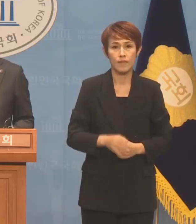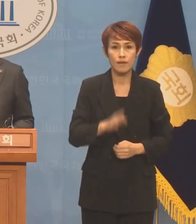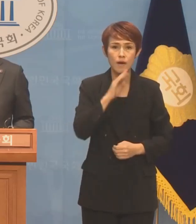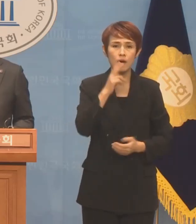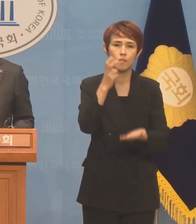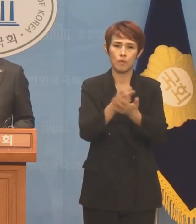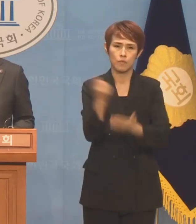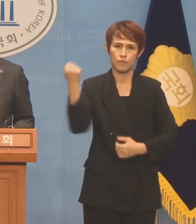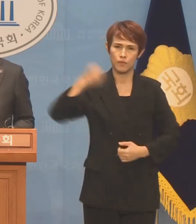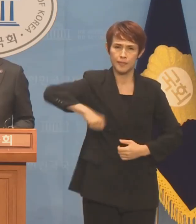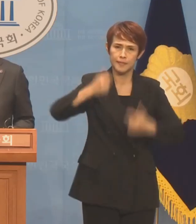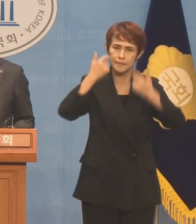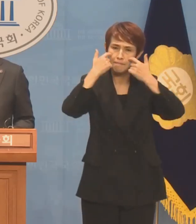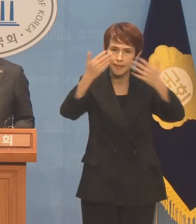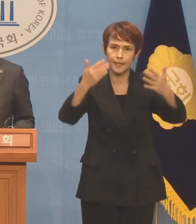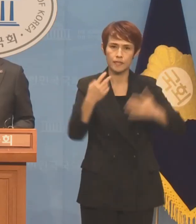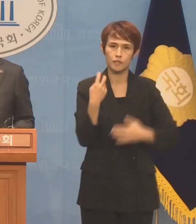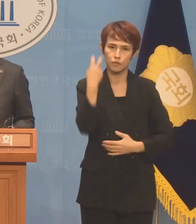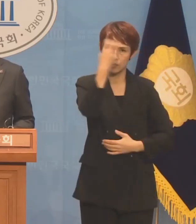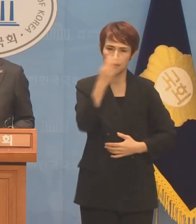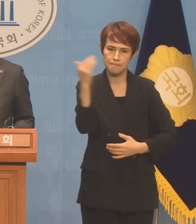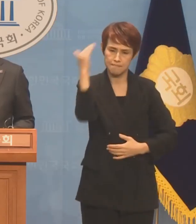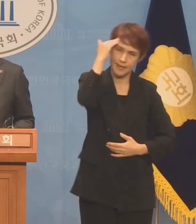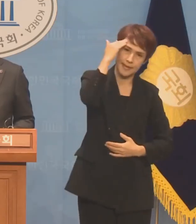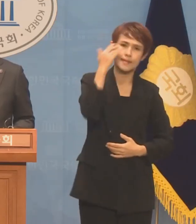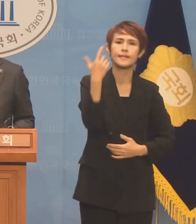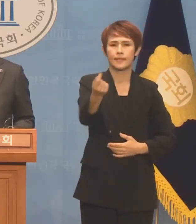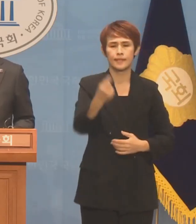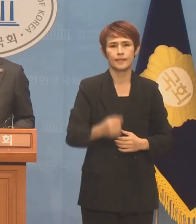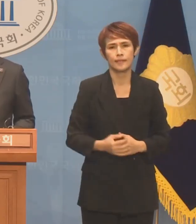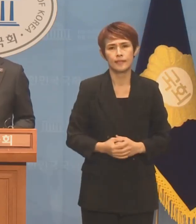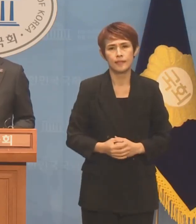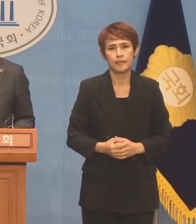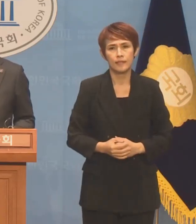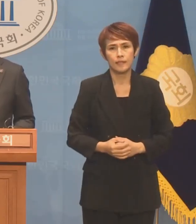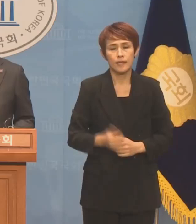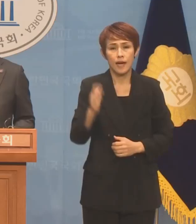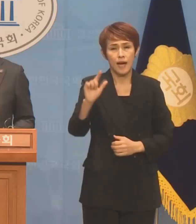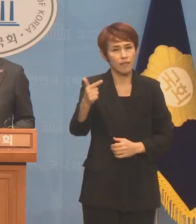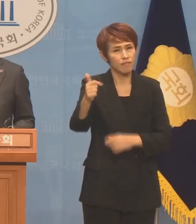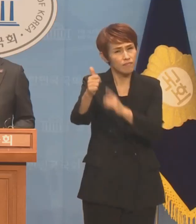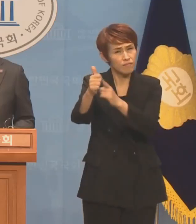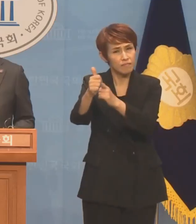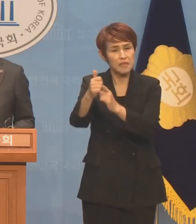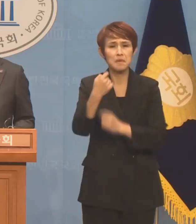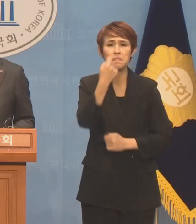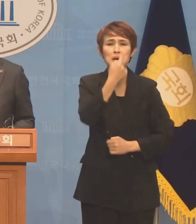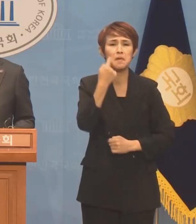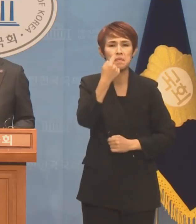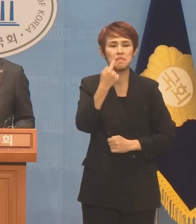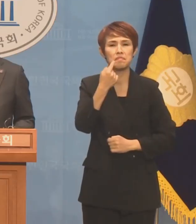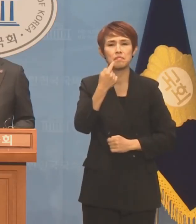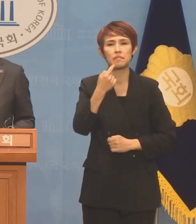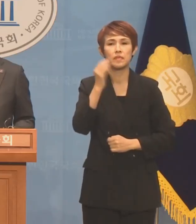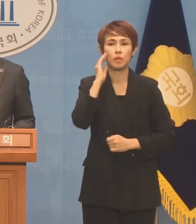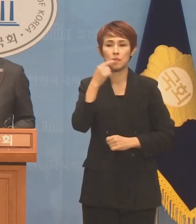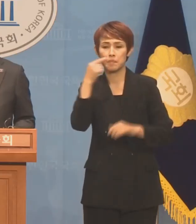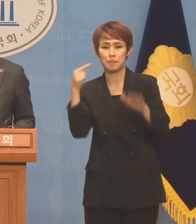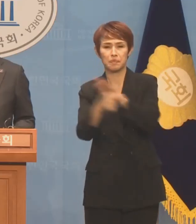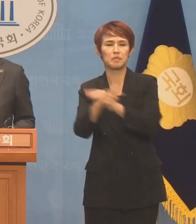명백한 법률 위반이자 수사 방해입니다. 한독수 대행은 말로는 계엄이 잘못됐다고